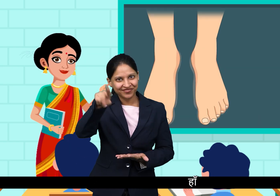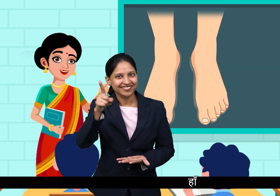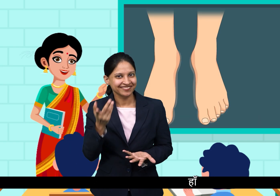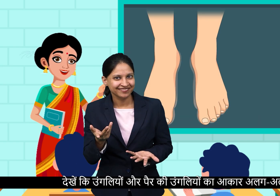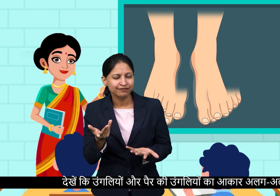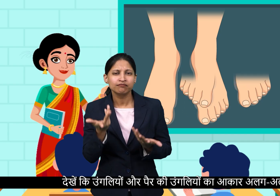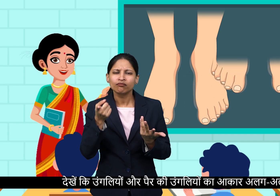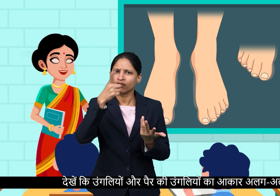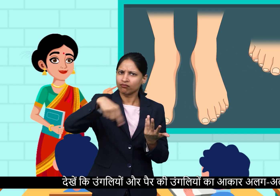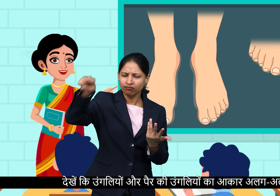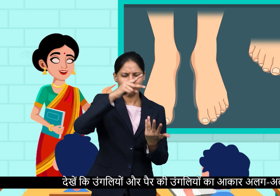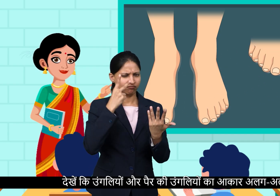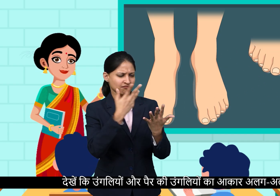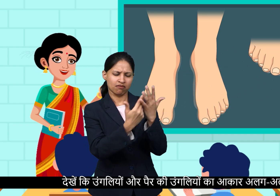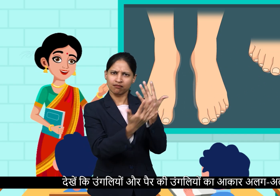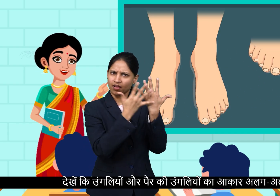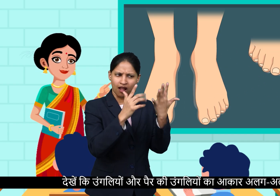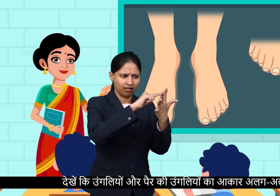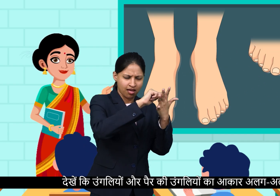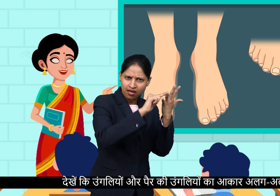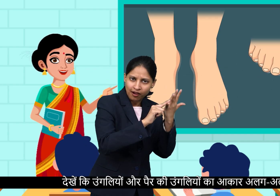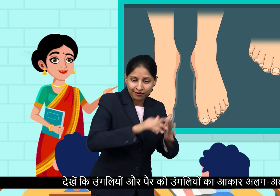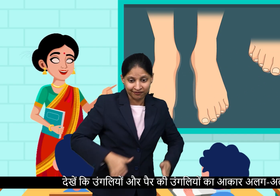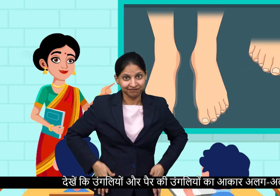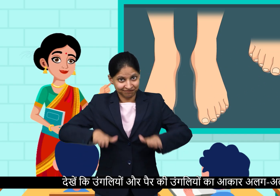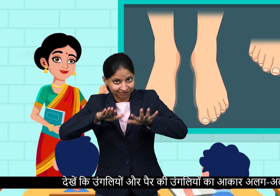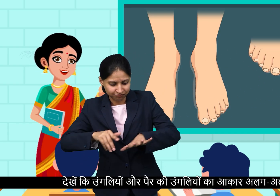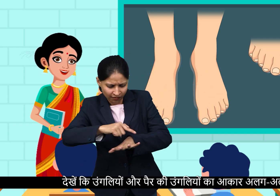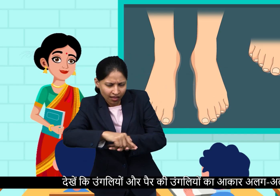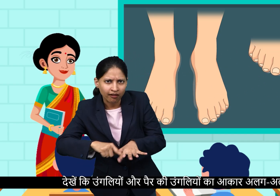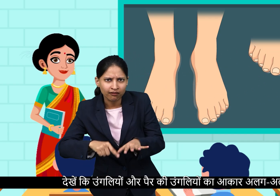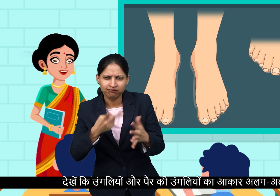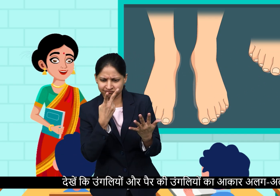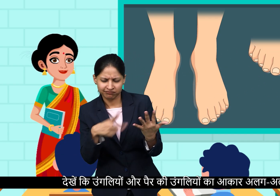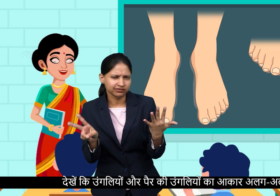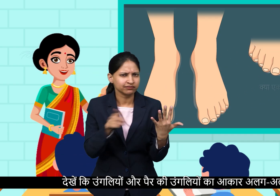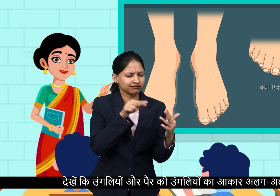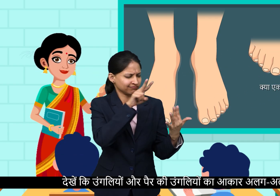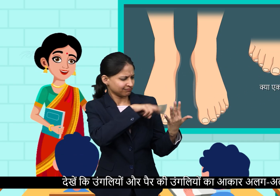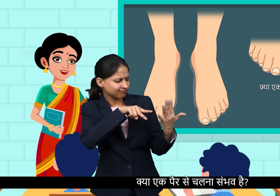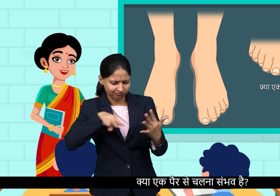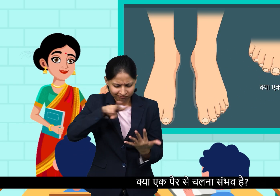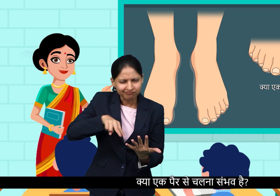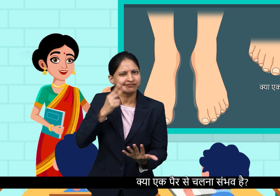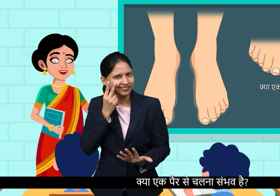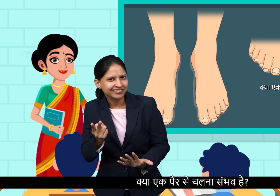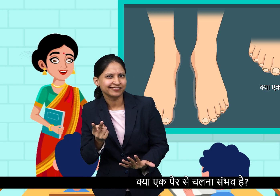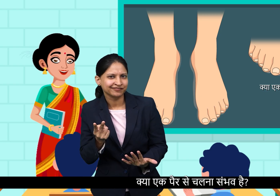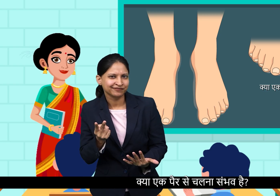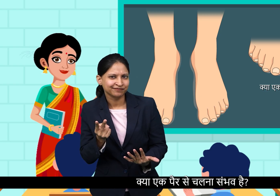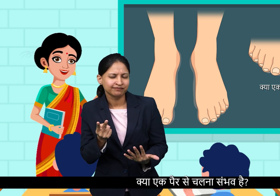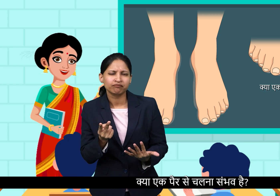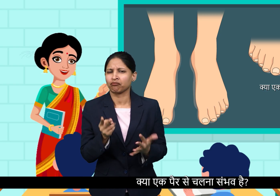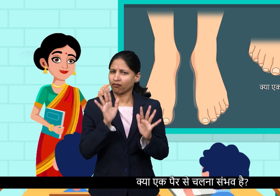हाँ, देखिए कि उंगलियों और पैरों की उंगलियों का आकार अलग अलग होता है। क्या एक पैर से